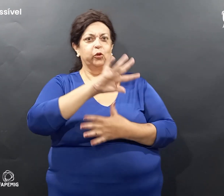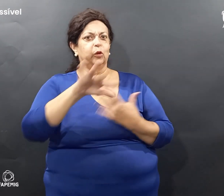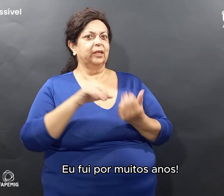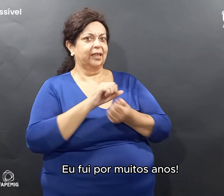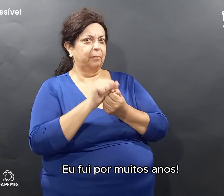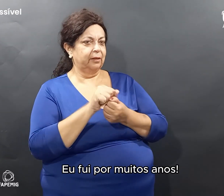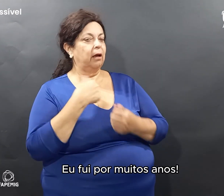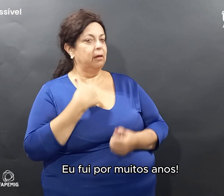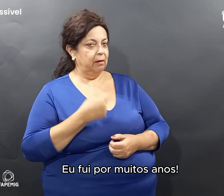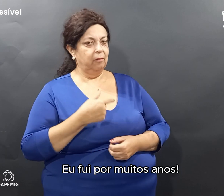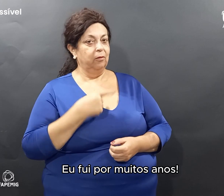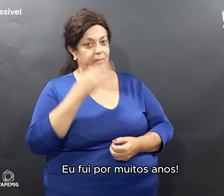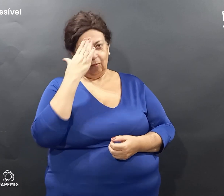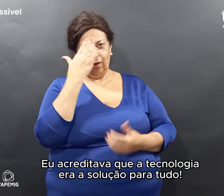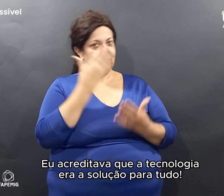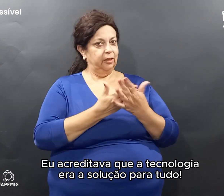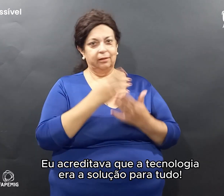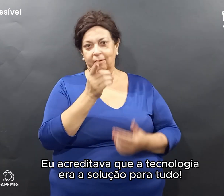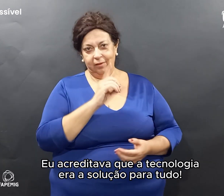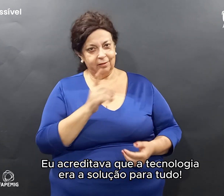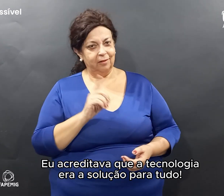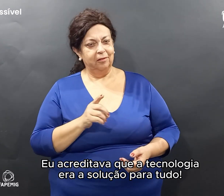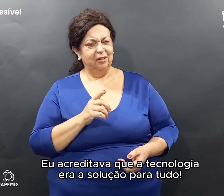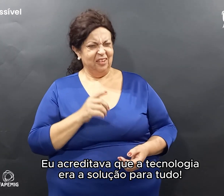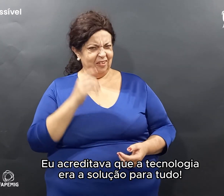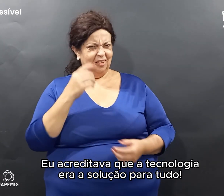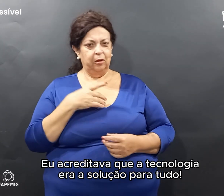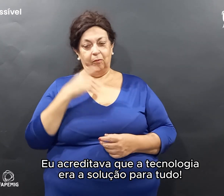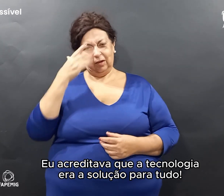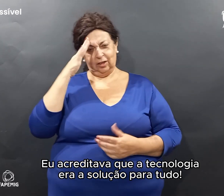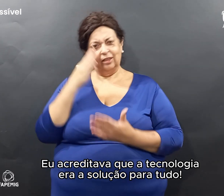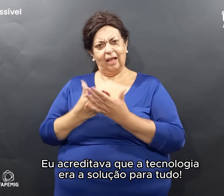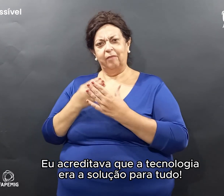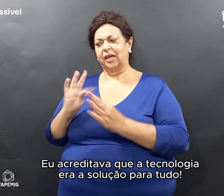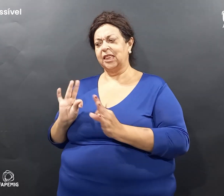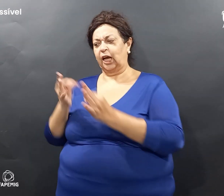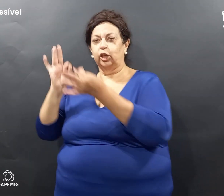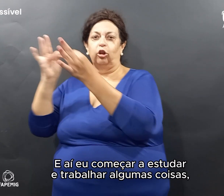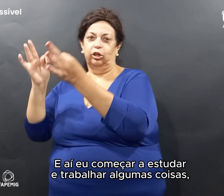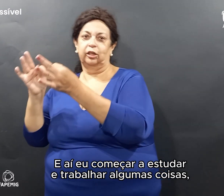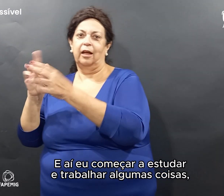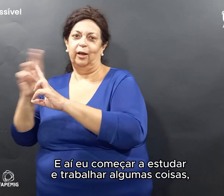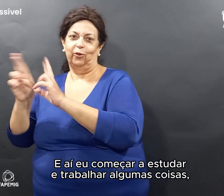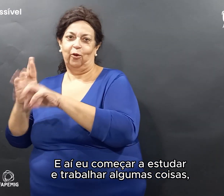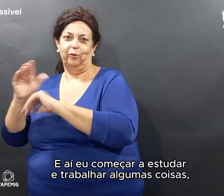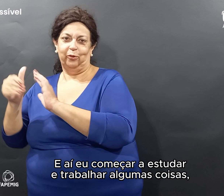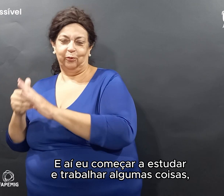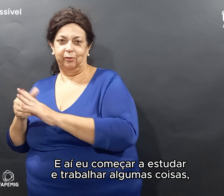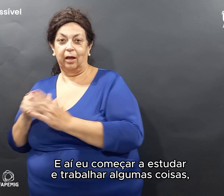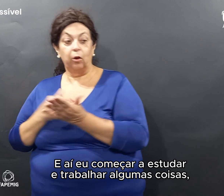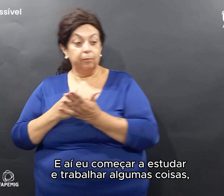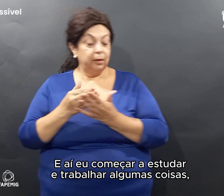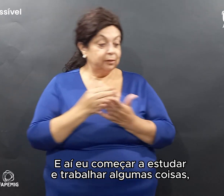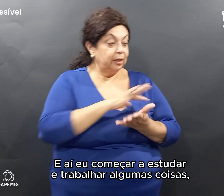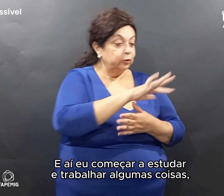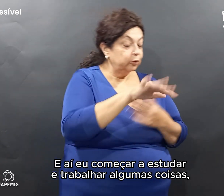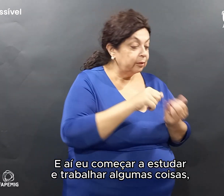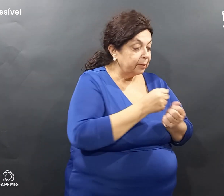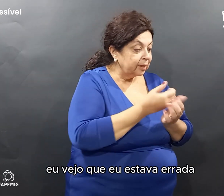Eu fui por muitos anos. Eu acreditava que a tecnologia era a solução para tudo. E aí, eu comecei a estudar e trabalhar algumas coisas, eu vejo que